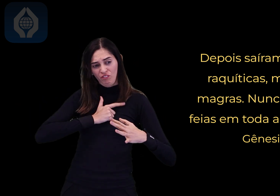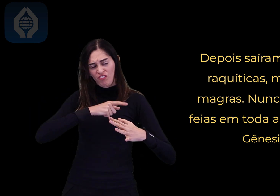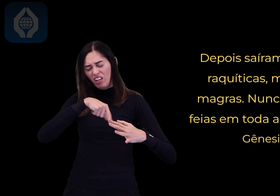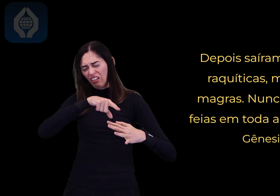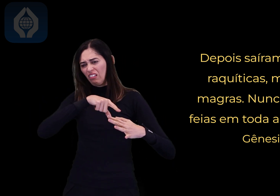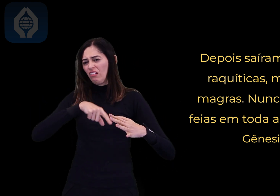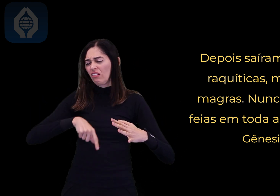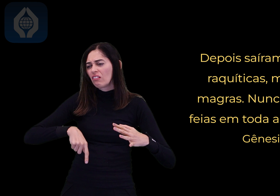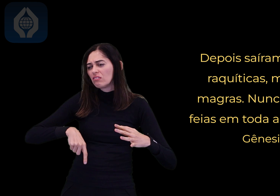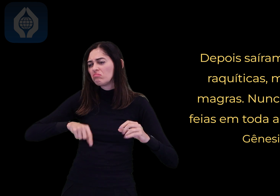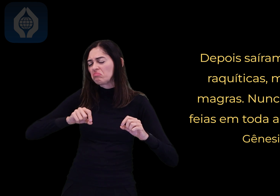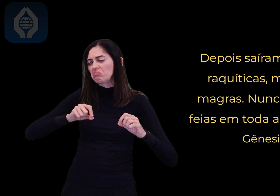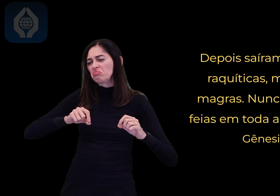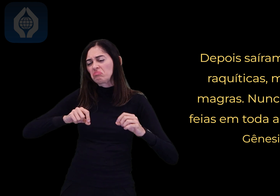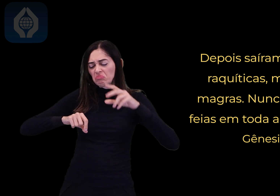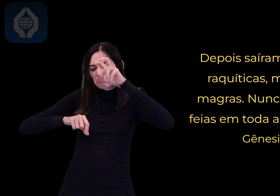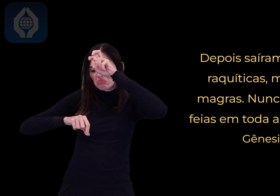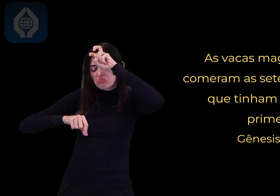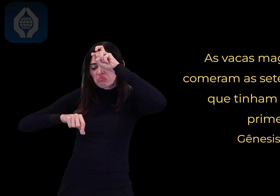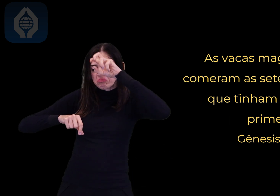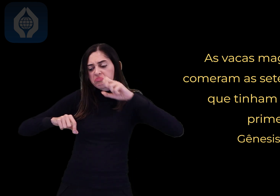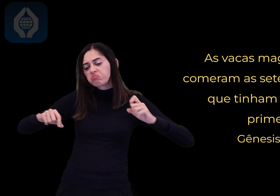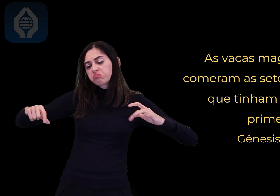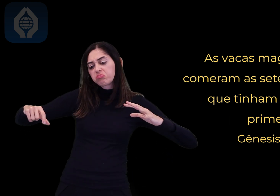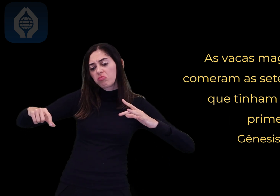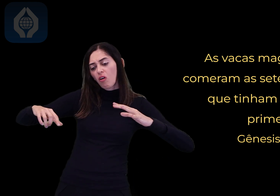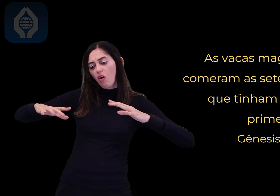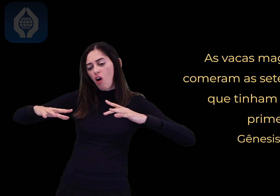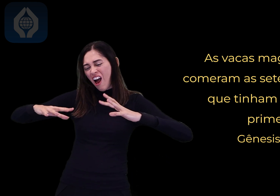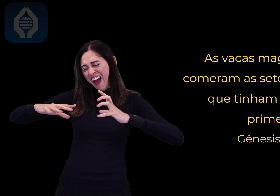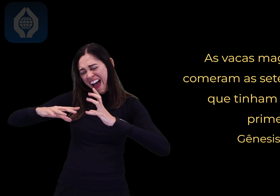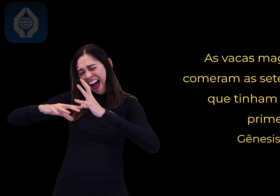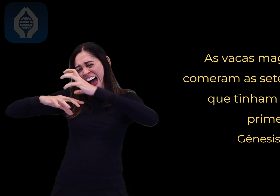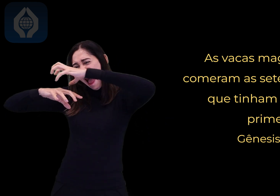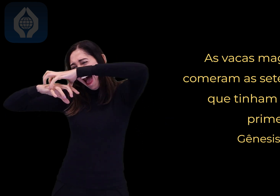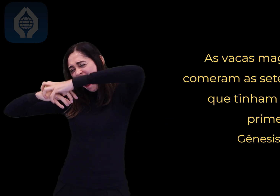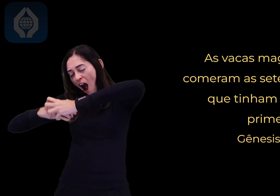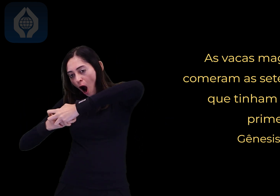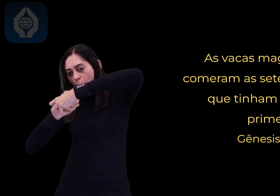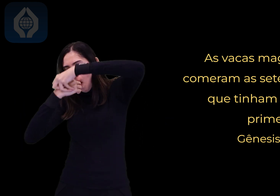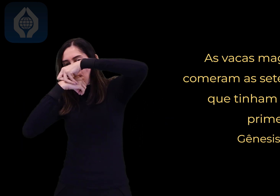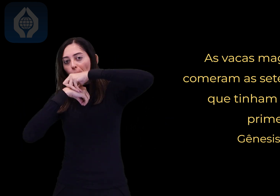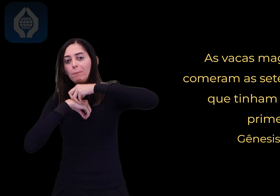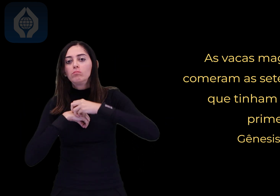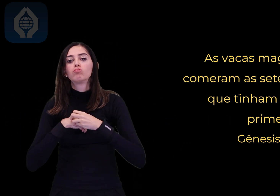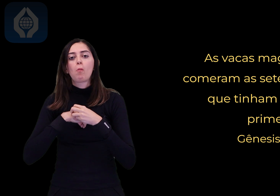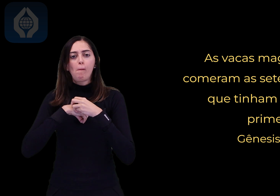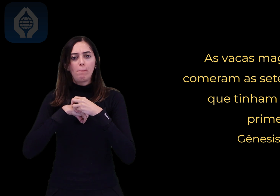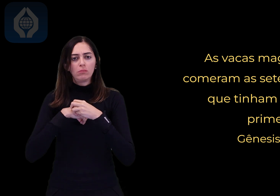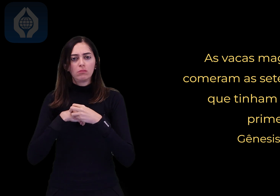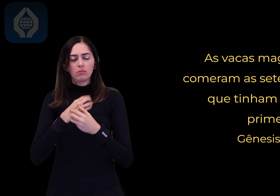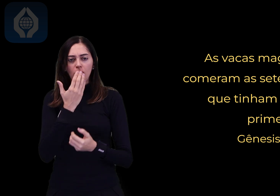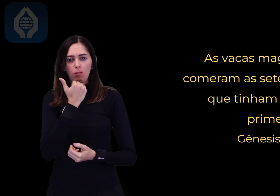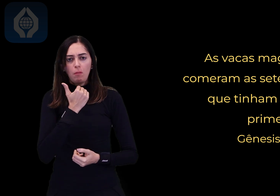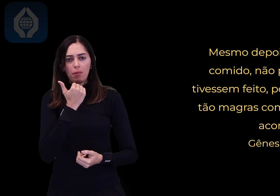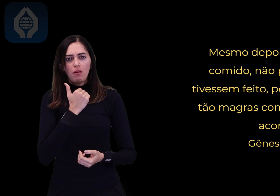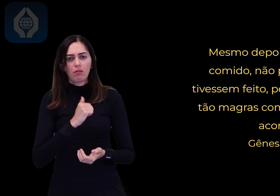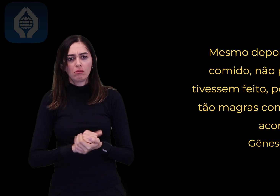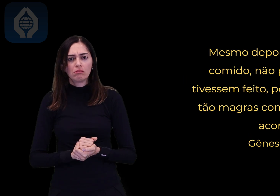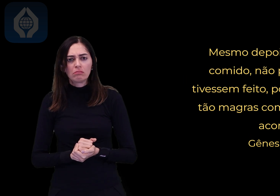feias em toda a terra do Egito. As vacas magras e feias comeram as 7 vacas gordas que tinham aparecido primeiro.